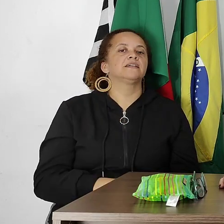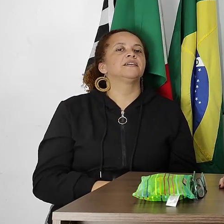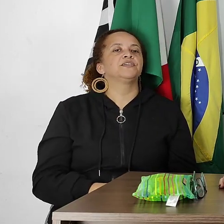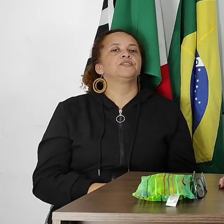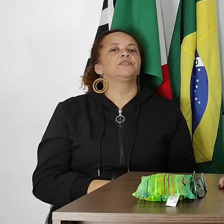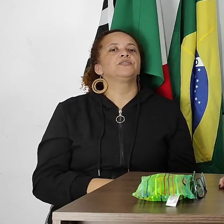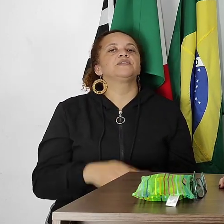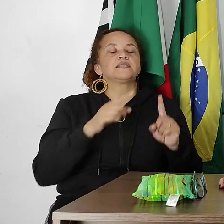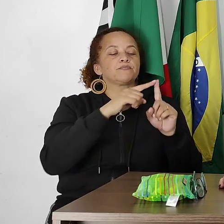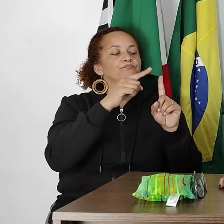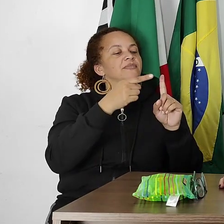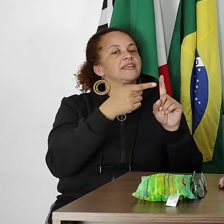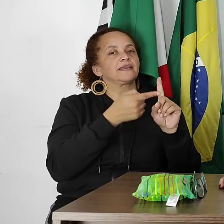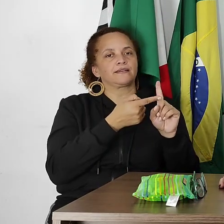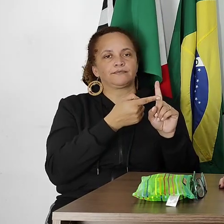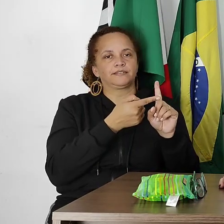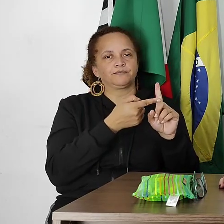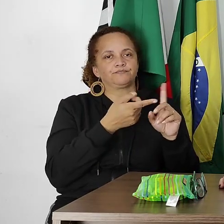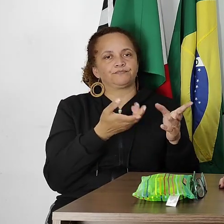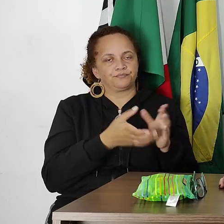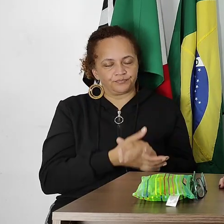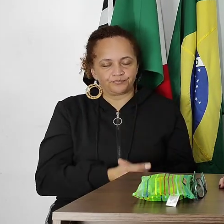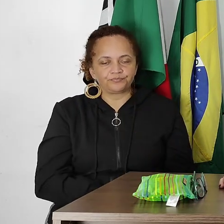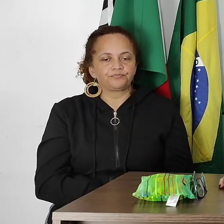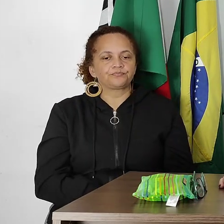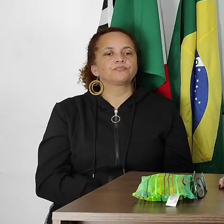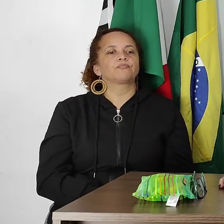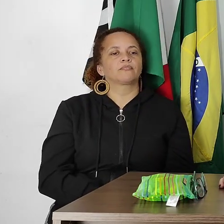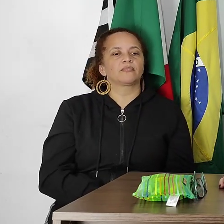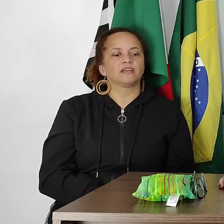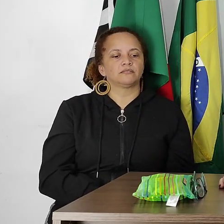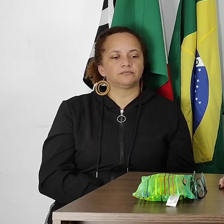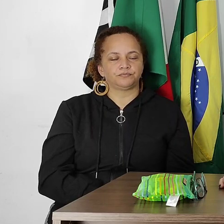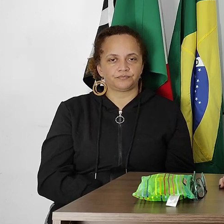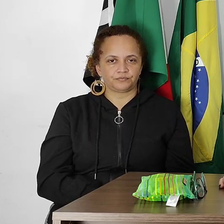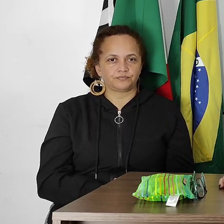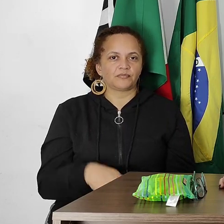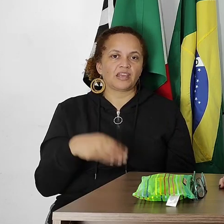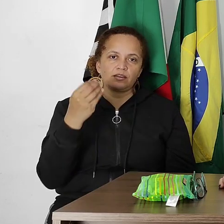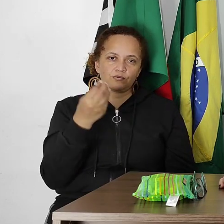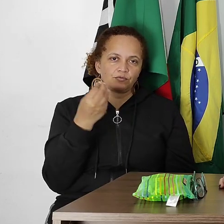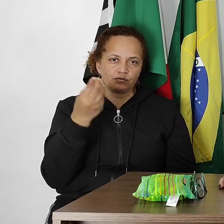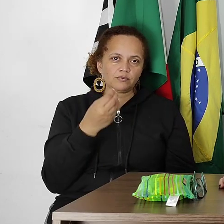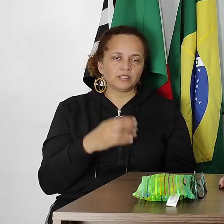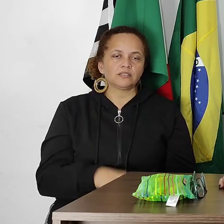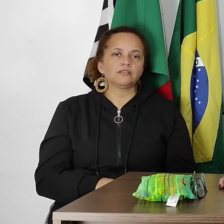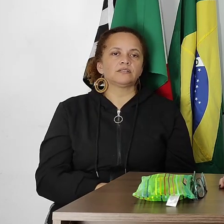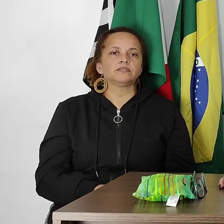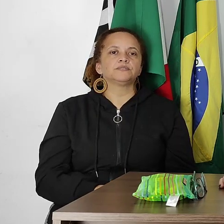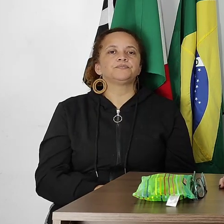meu. E nessa data eu fiquei grávida. Quando foi em dezembro, né, de